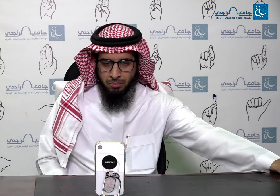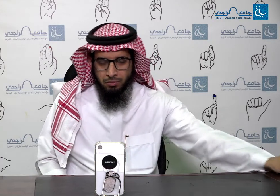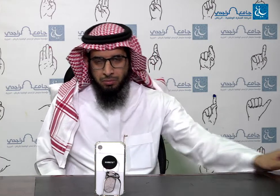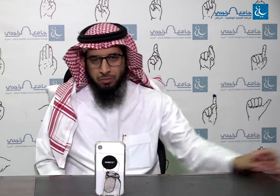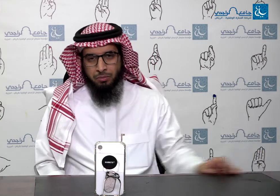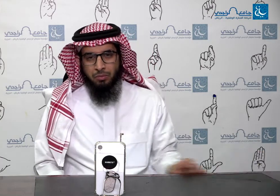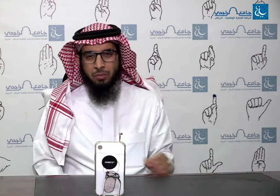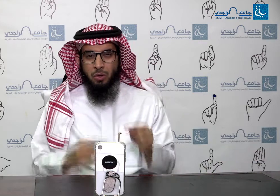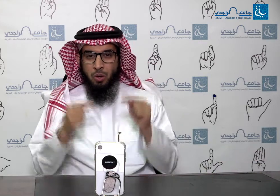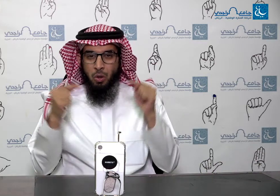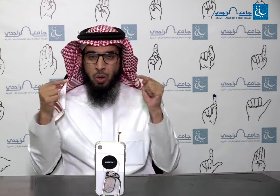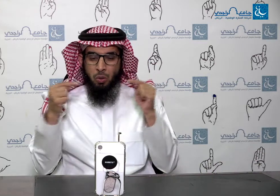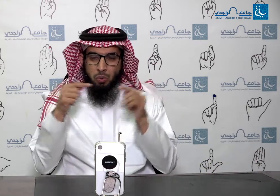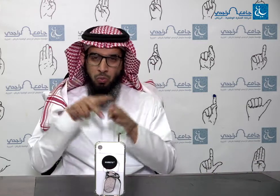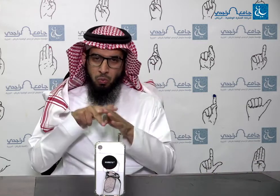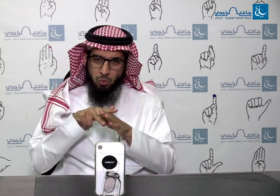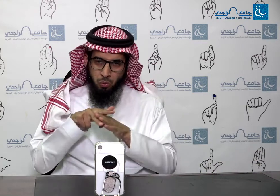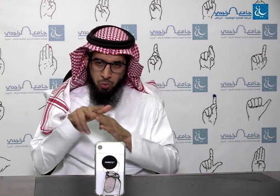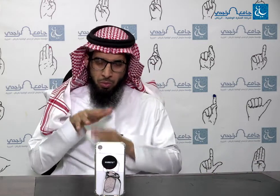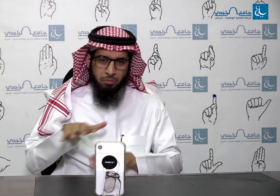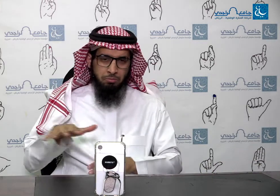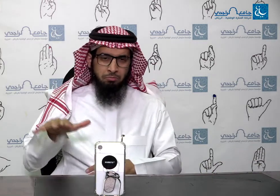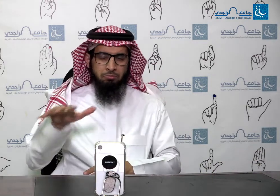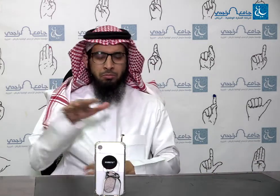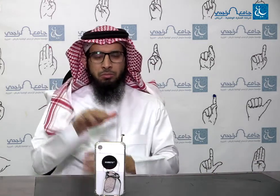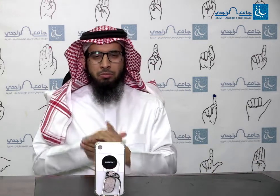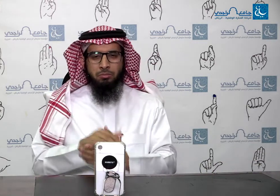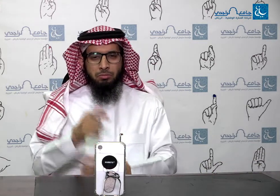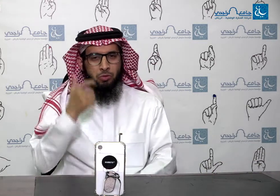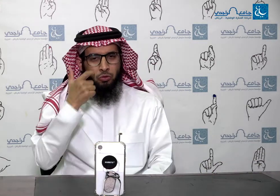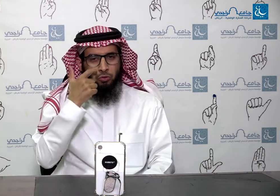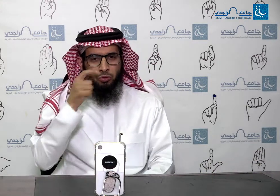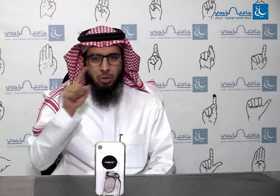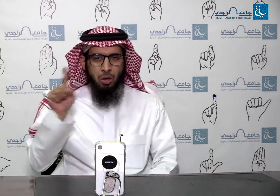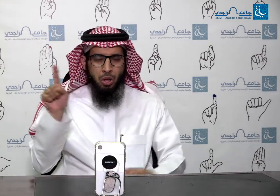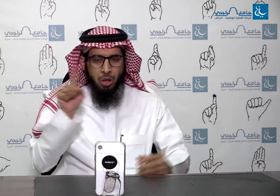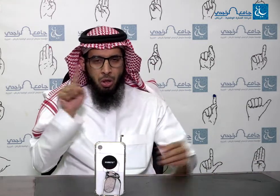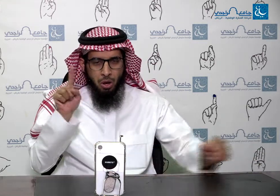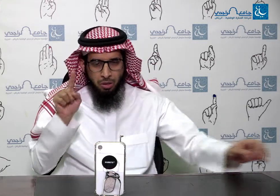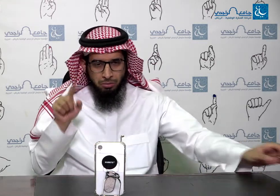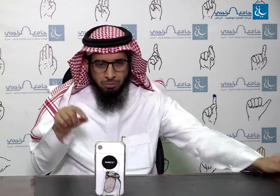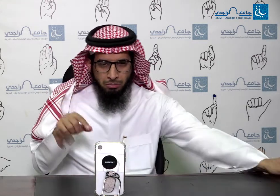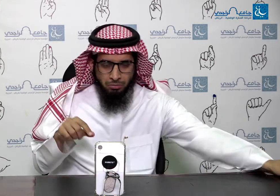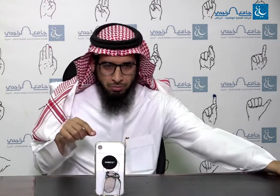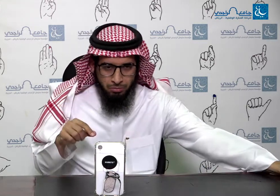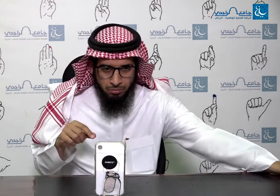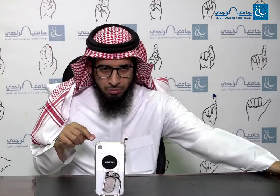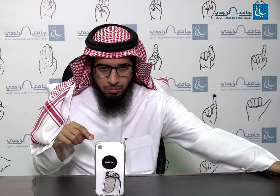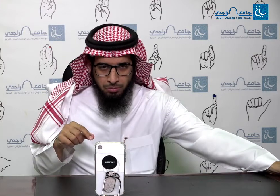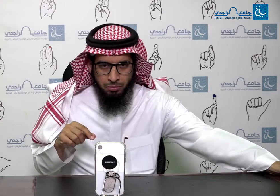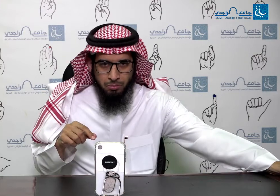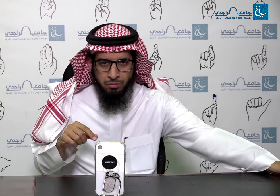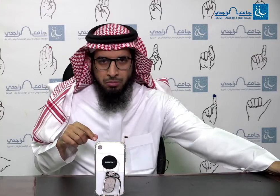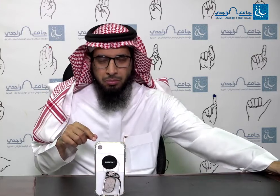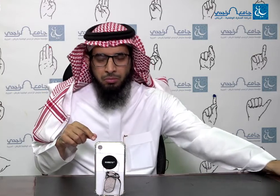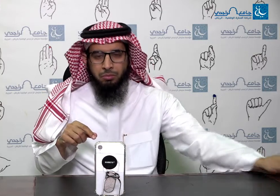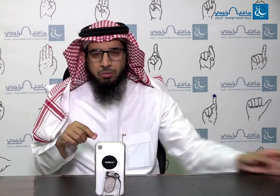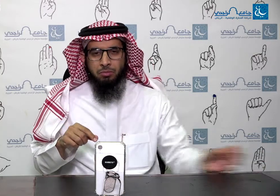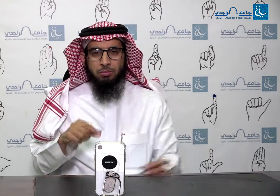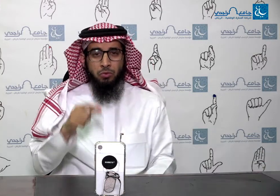وأشهد أن لا إله إلا الله وحده لا شريك له، شهادة نرجو